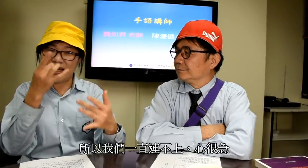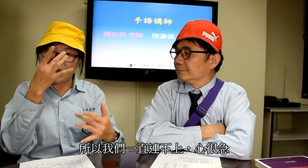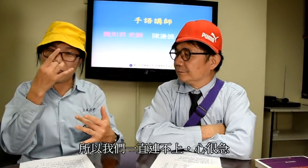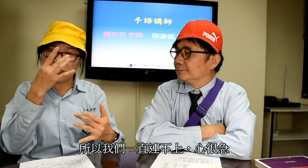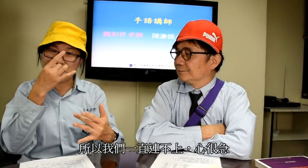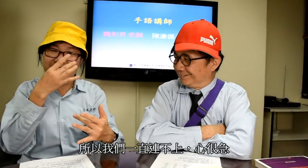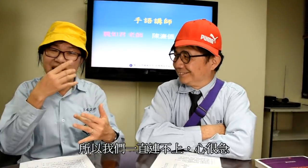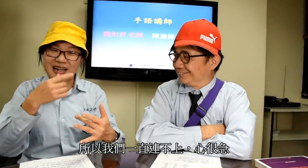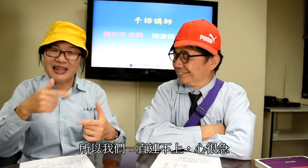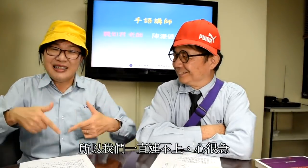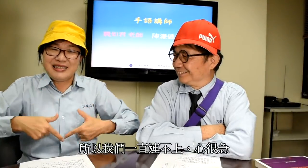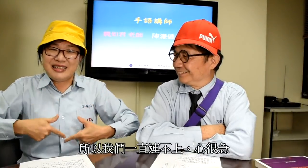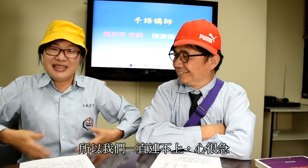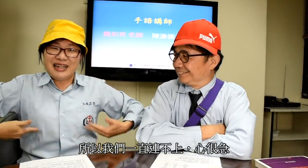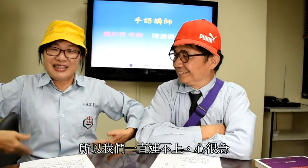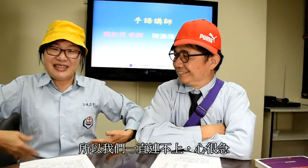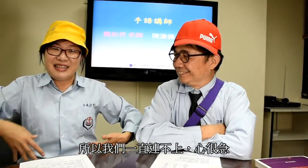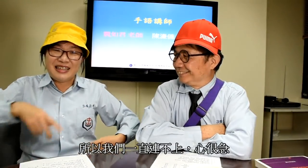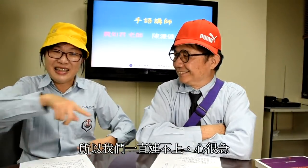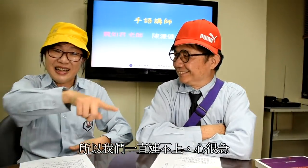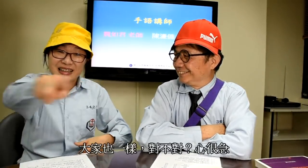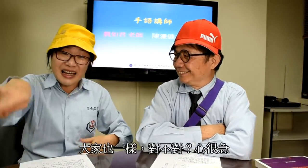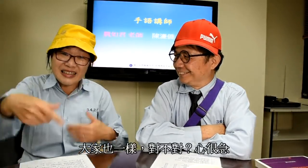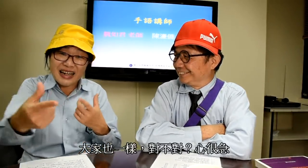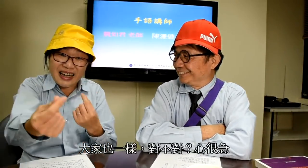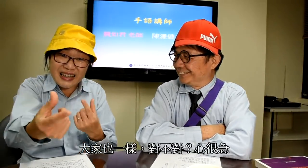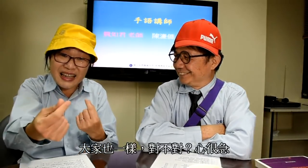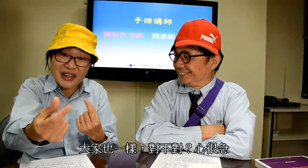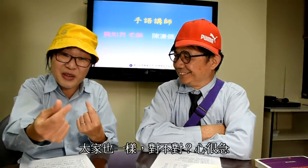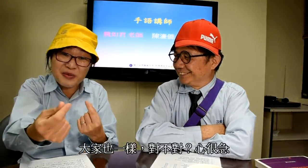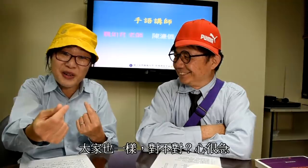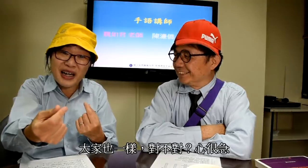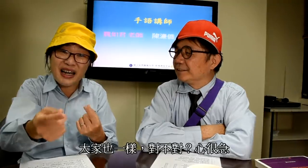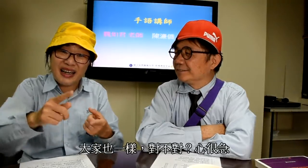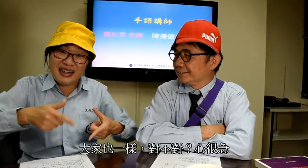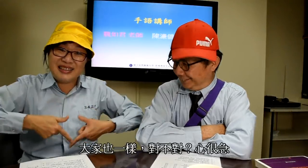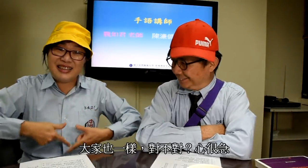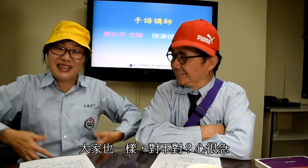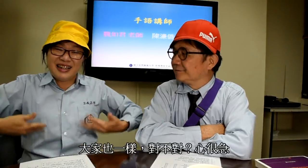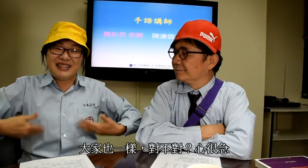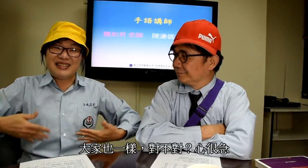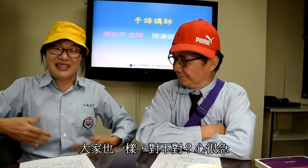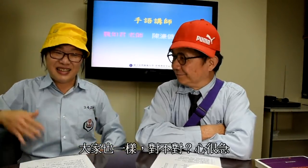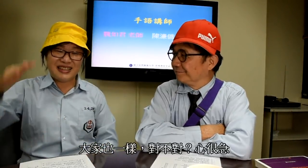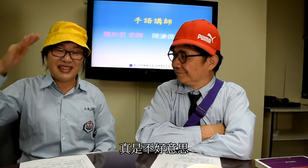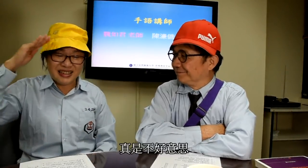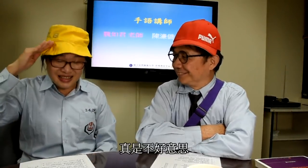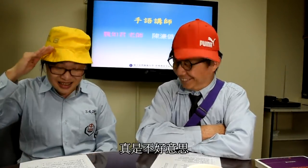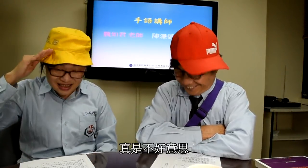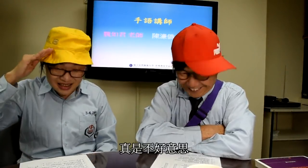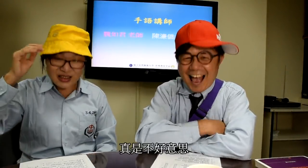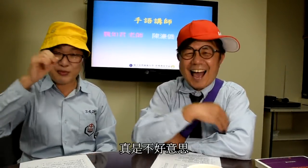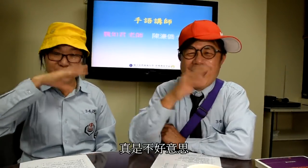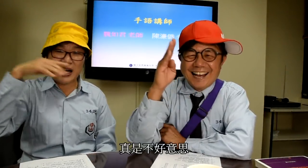不上，心很急，大家也一样对不对？心很急，真是不好意